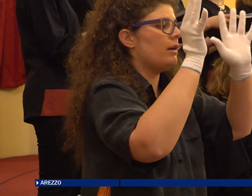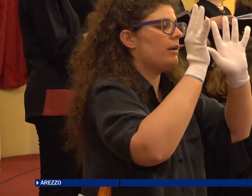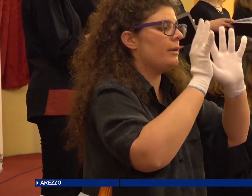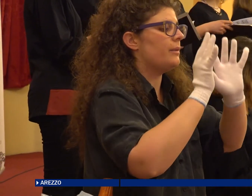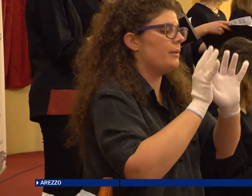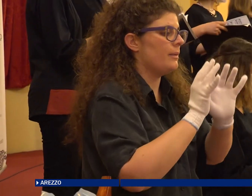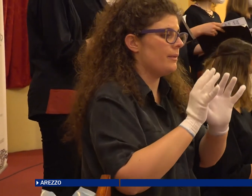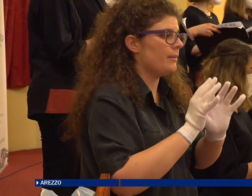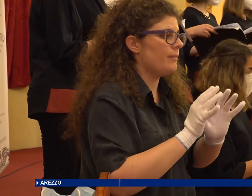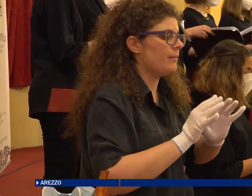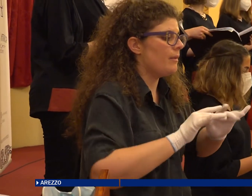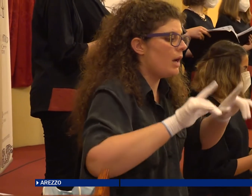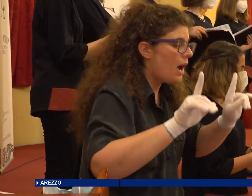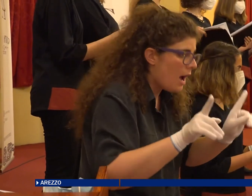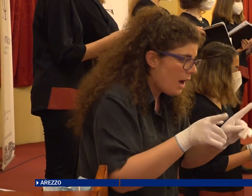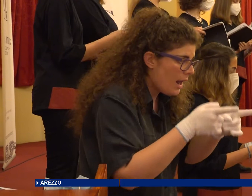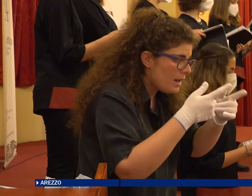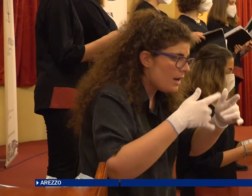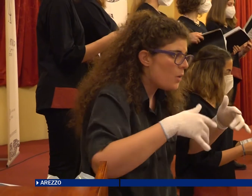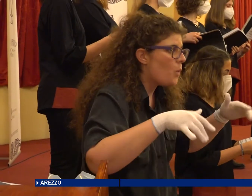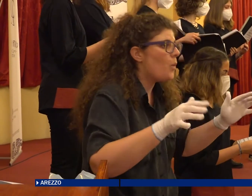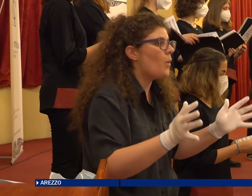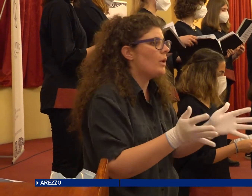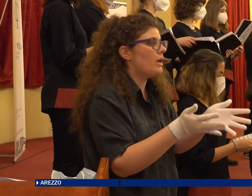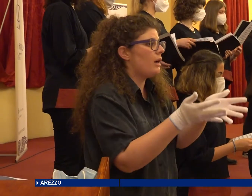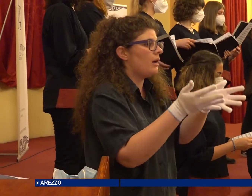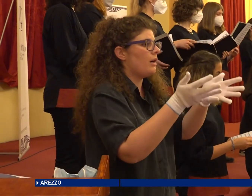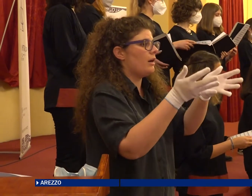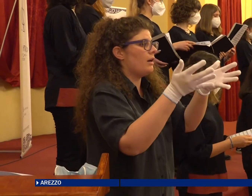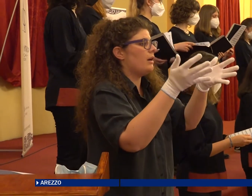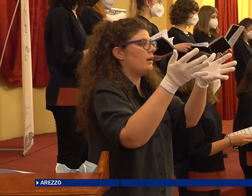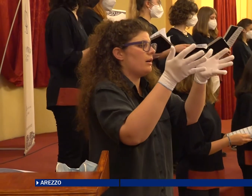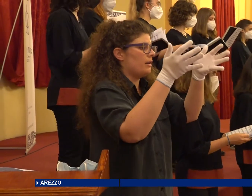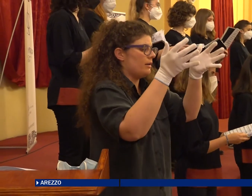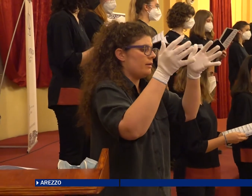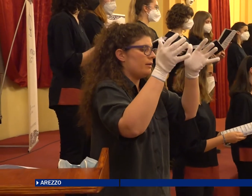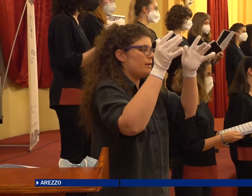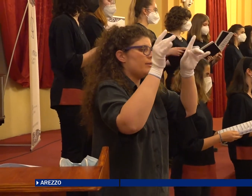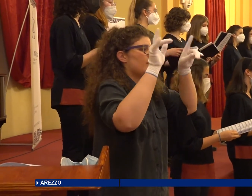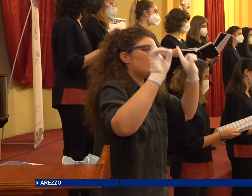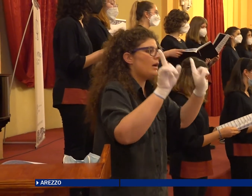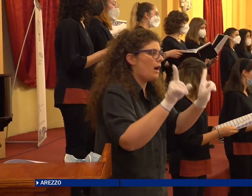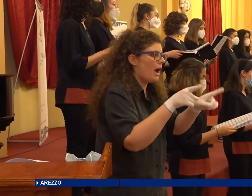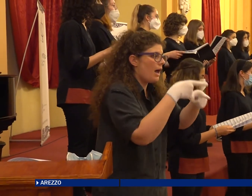particolarità, inclusione vuol dire allargare la musica anche a chi non può esprimersi in altri modi, ma il linguaggio dei segni sappiamo che